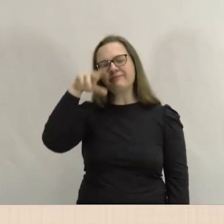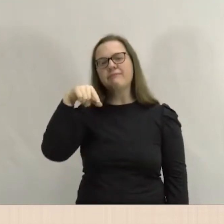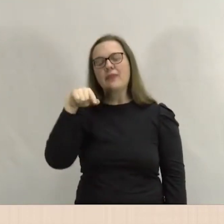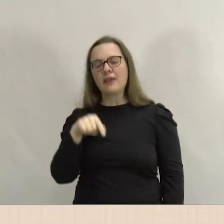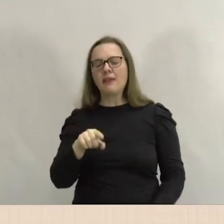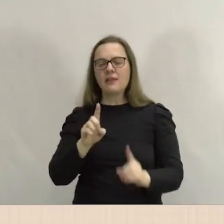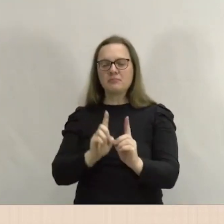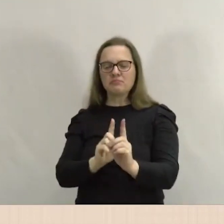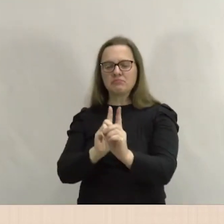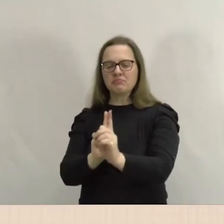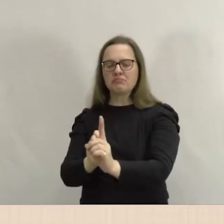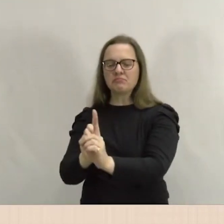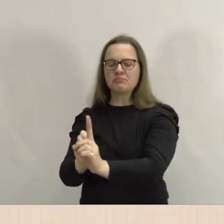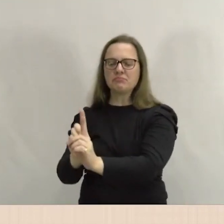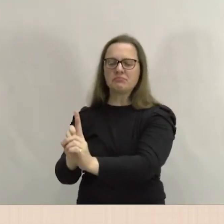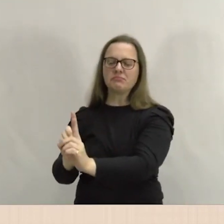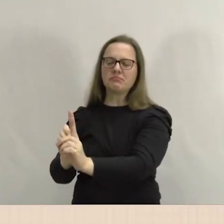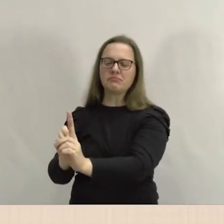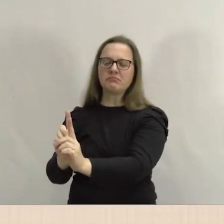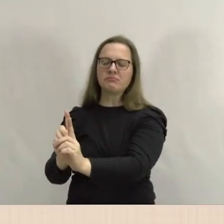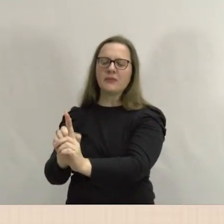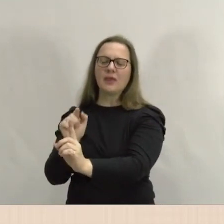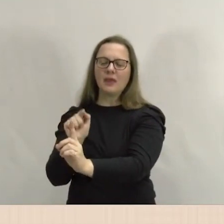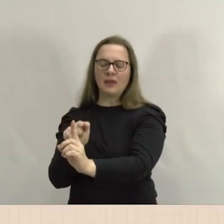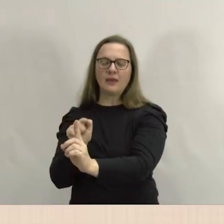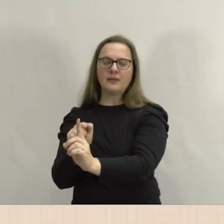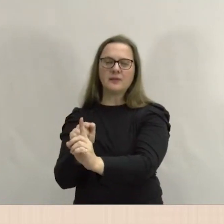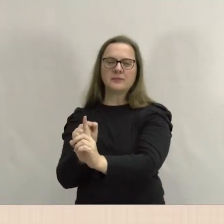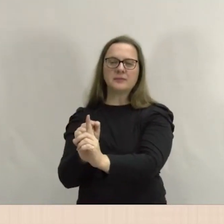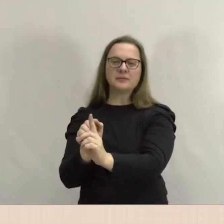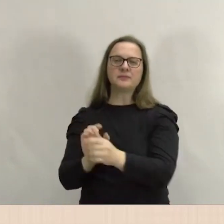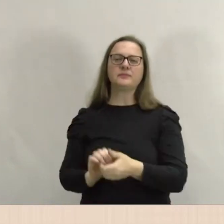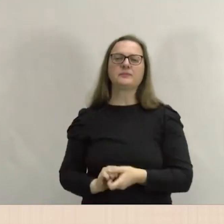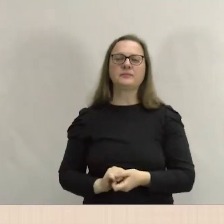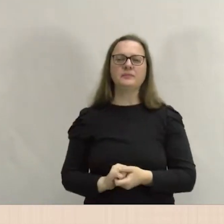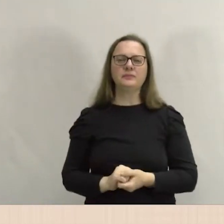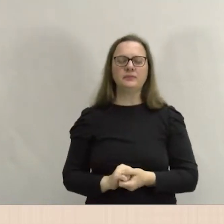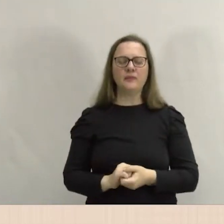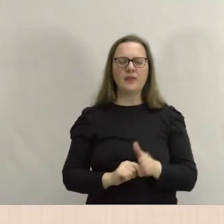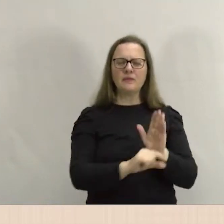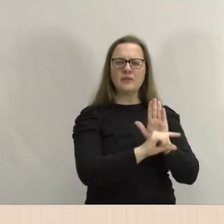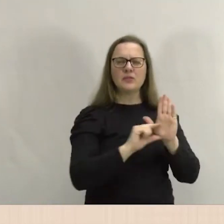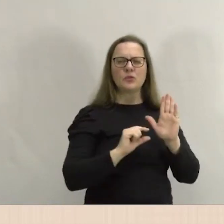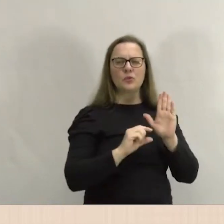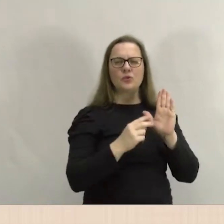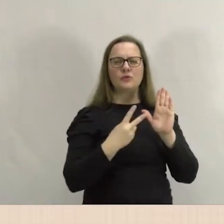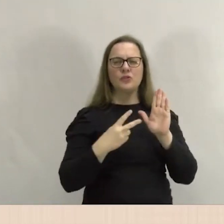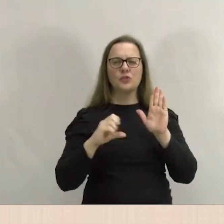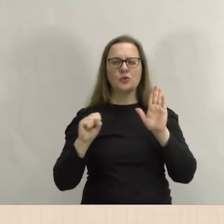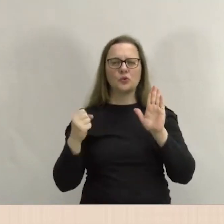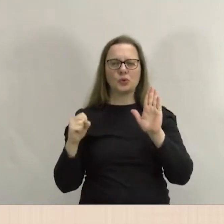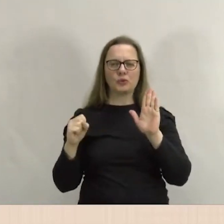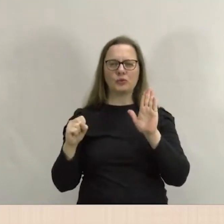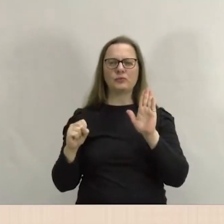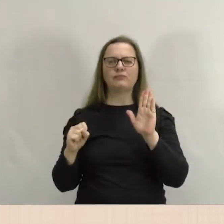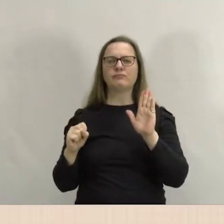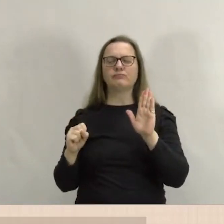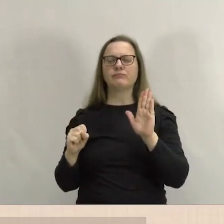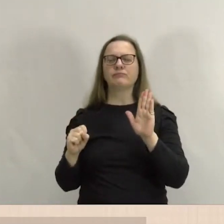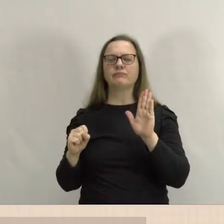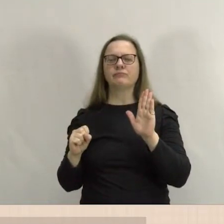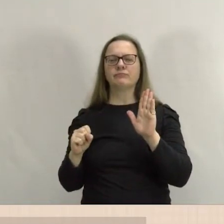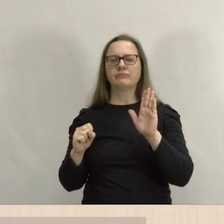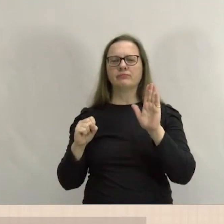Jerusalém. Ele estava de volta, versículo 28, assentado no seu carro,